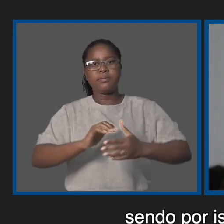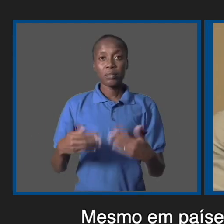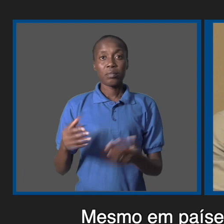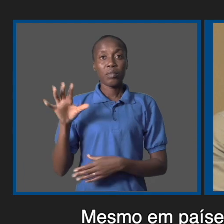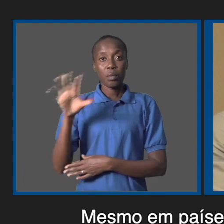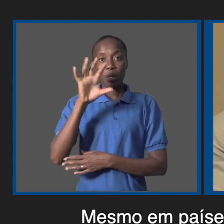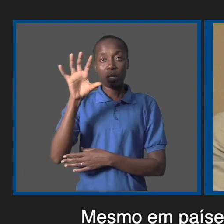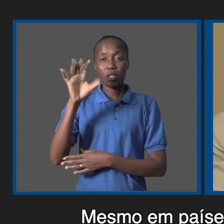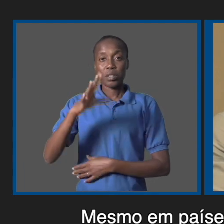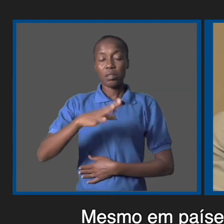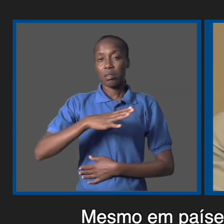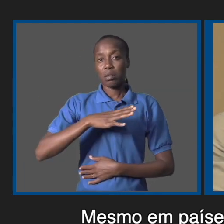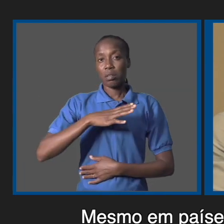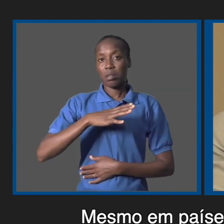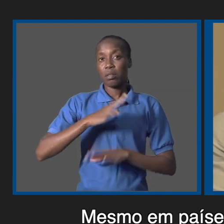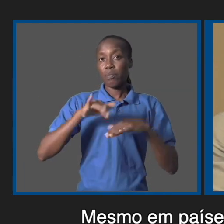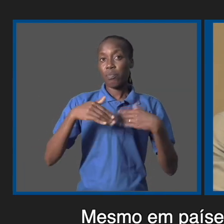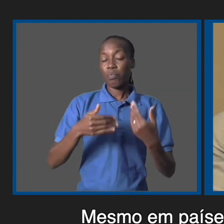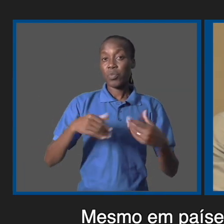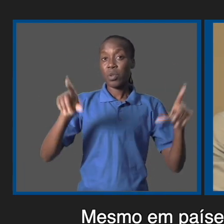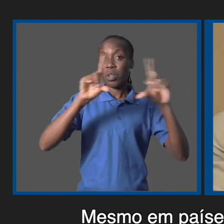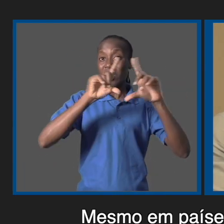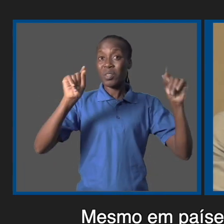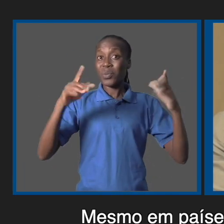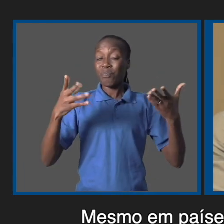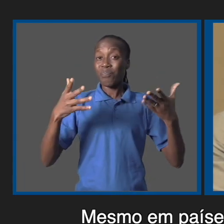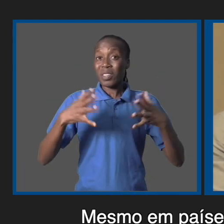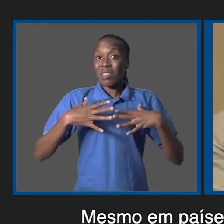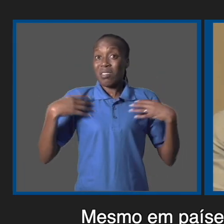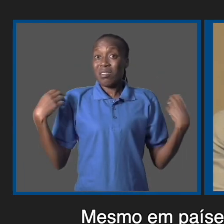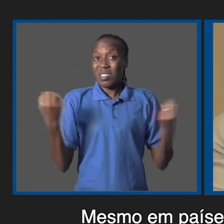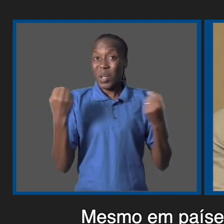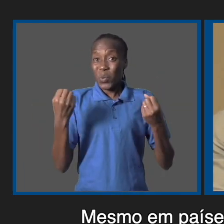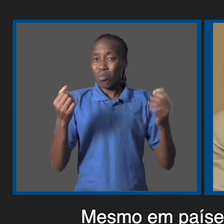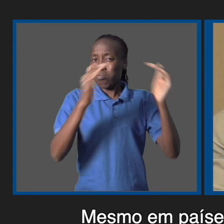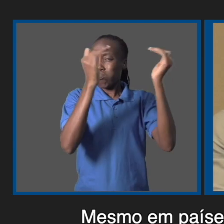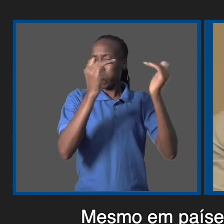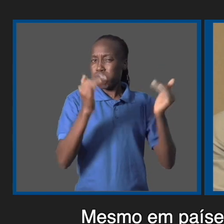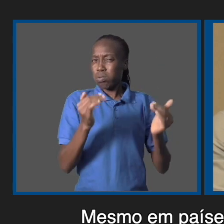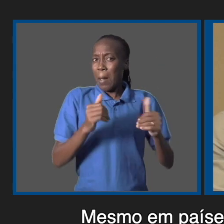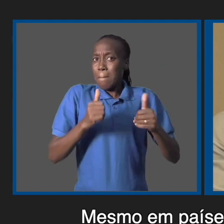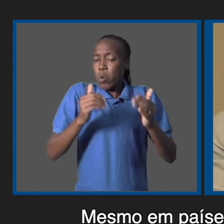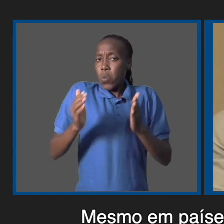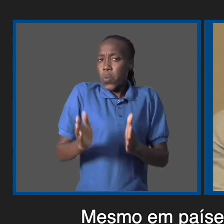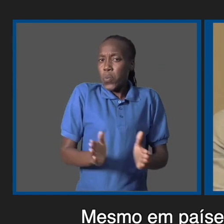Mesmo em países que tenham sistemas de saúde bem estruturados,